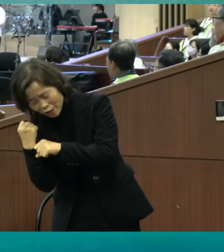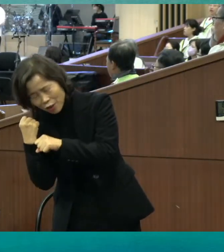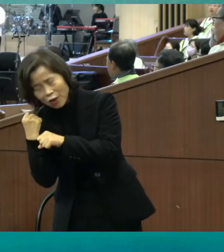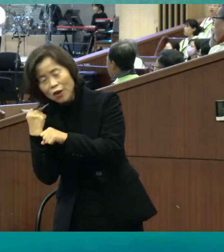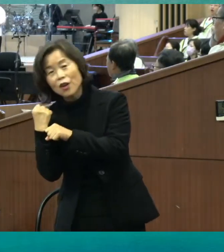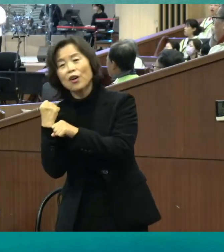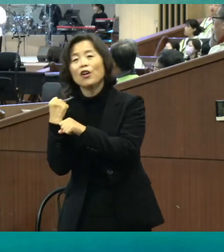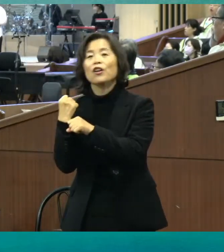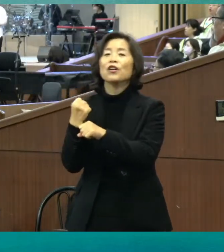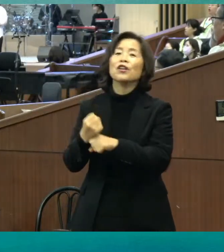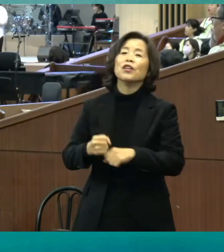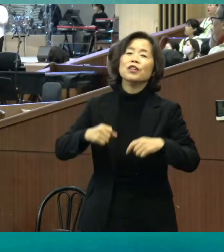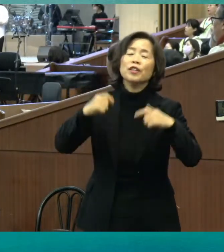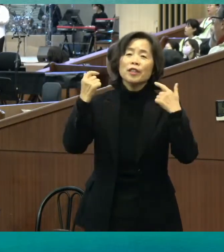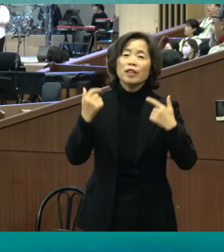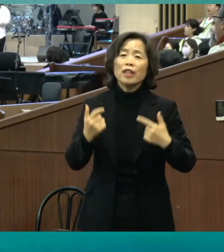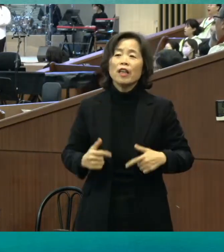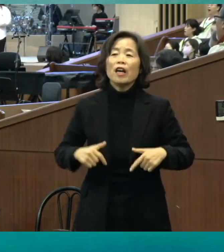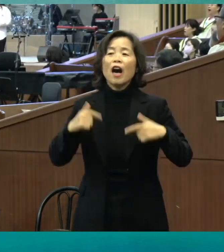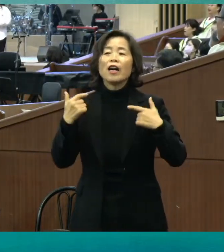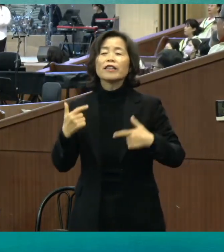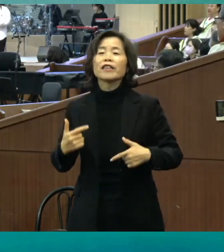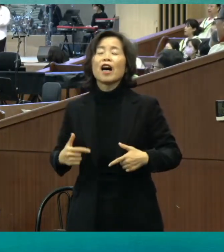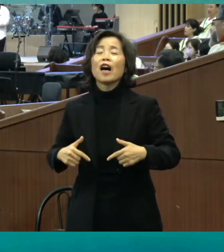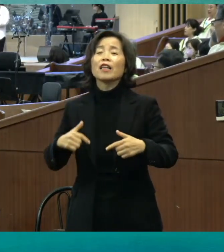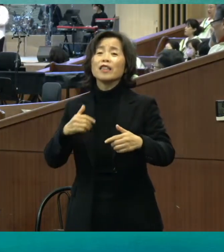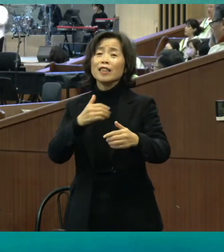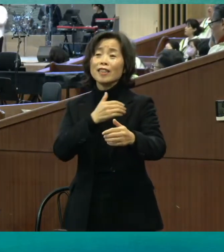항상 이기리로다 항상